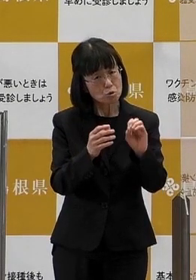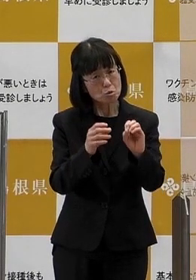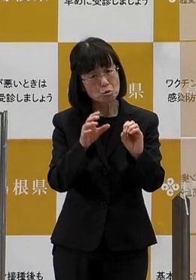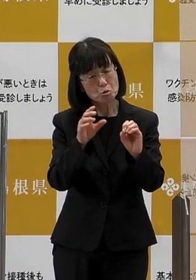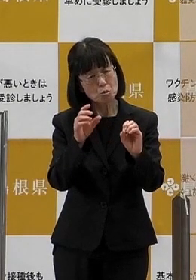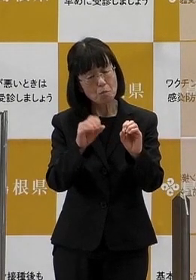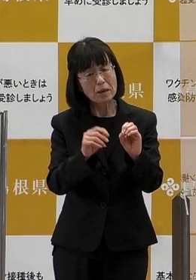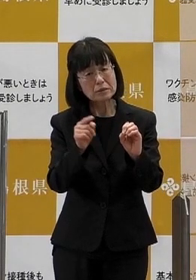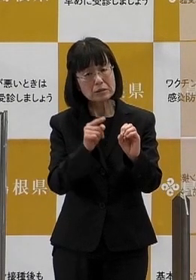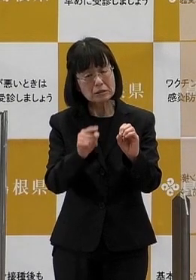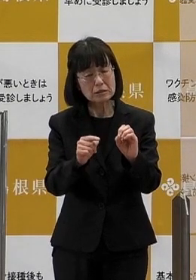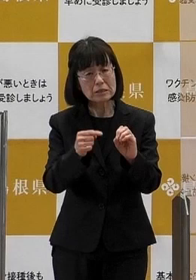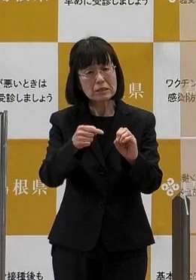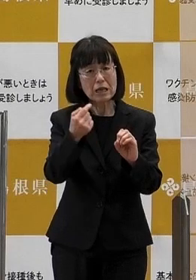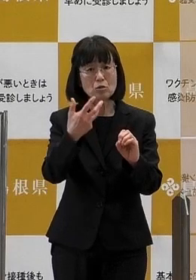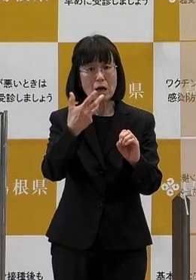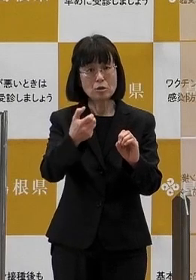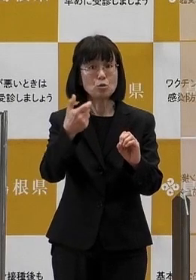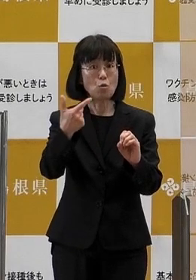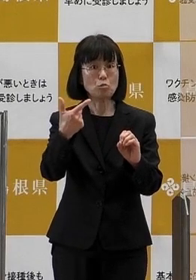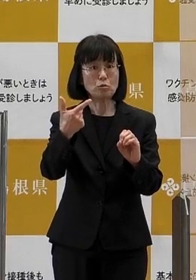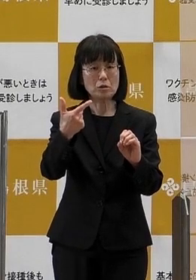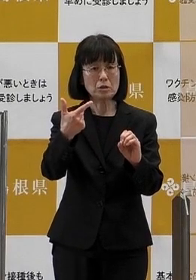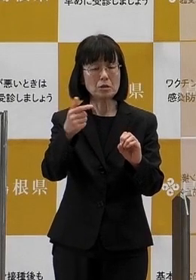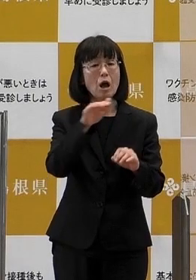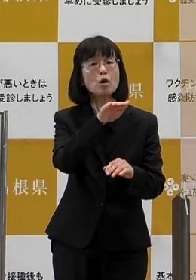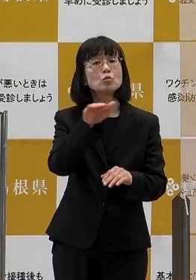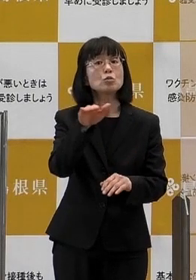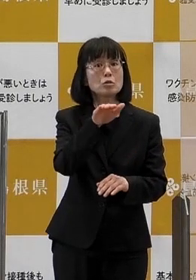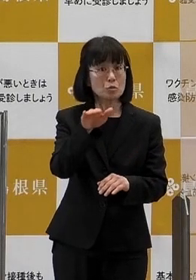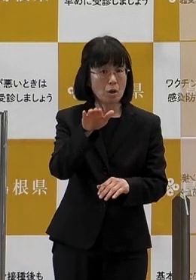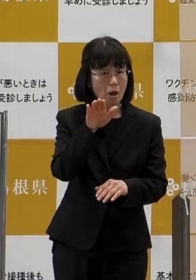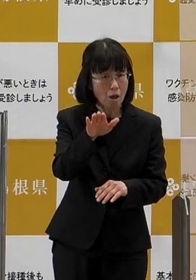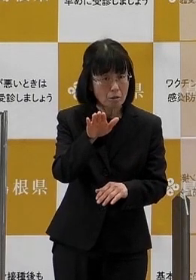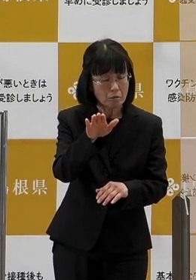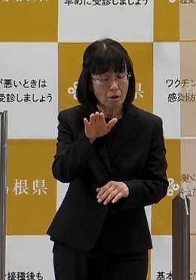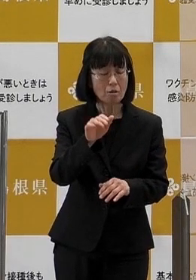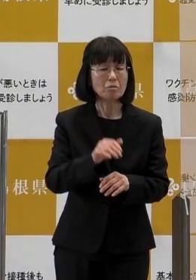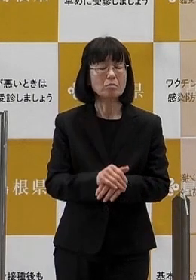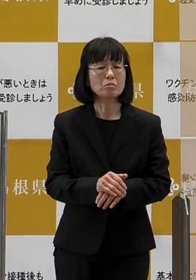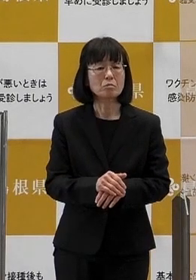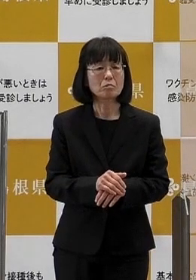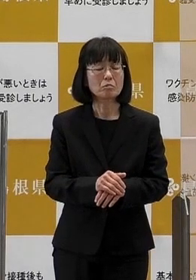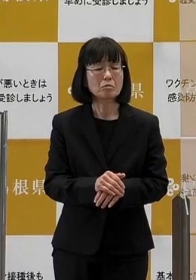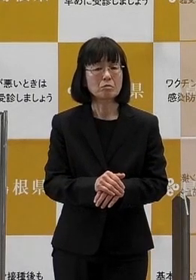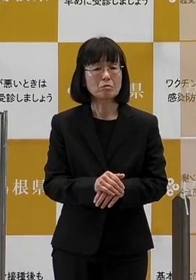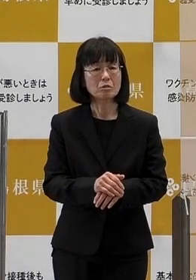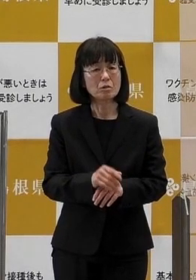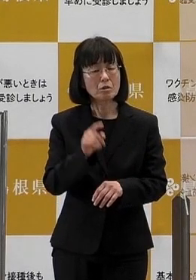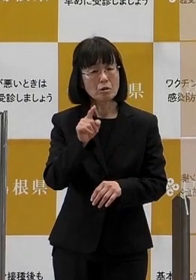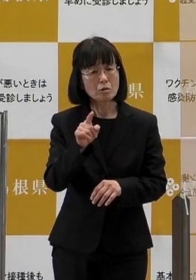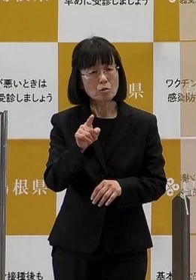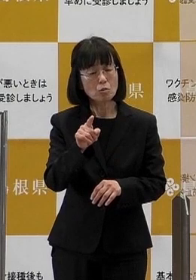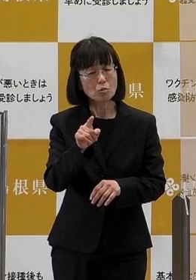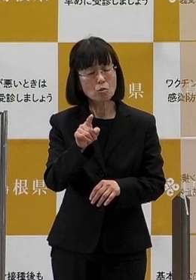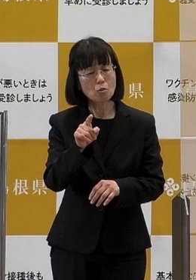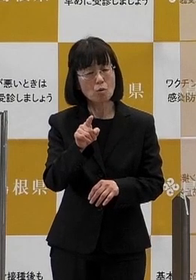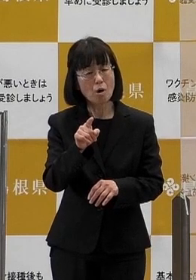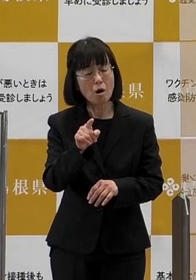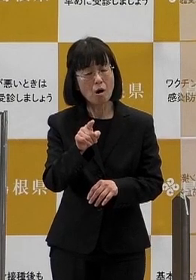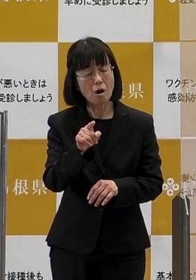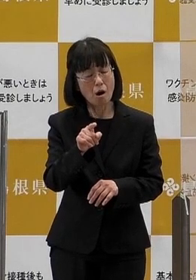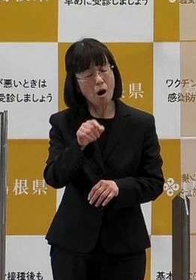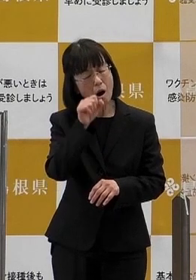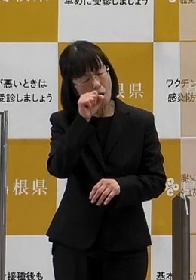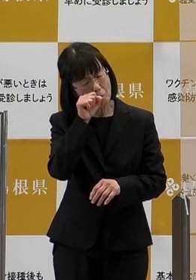たりで186人という数字の水準でして、この時は私はこういう効果が発